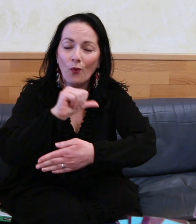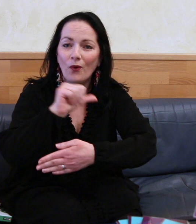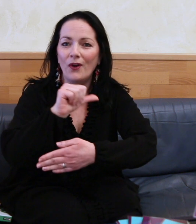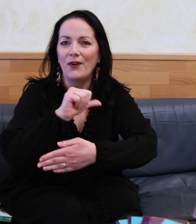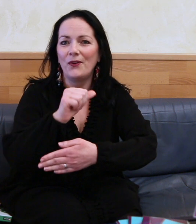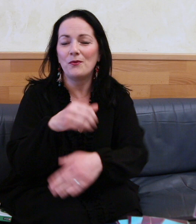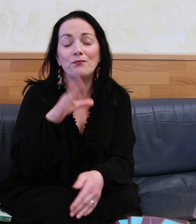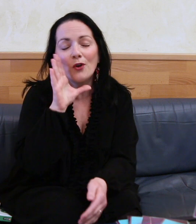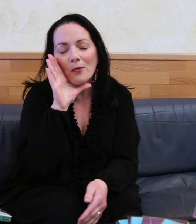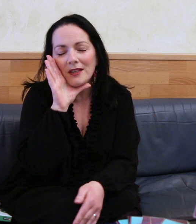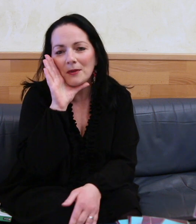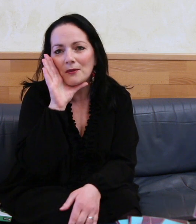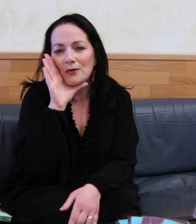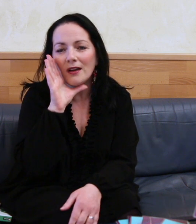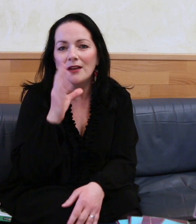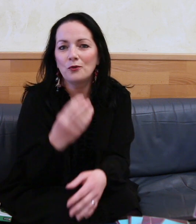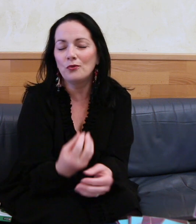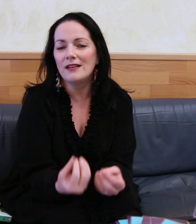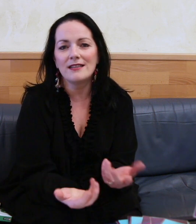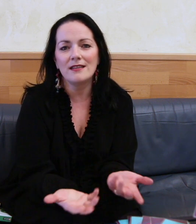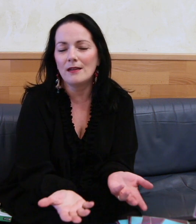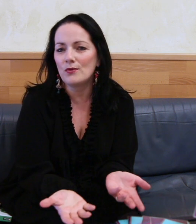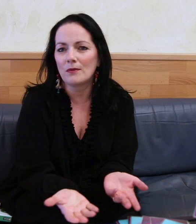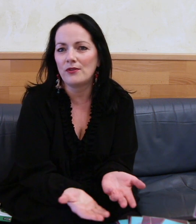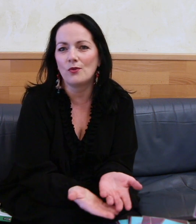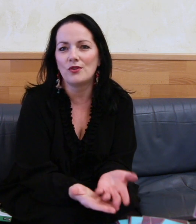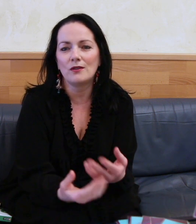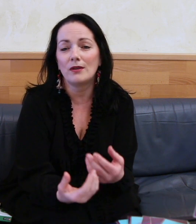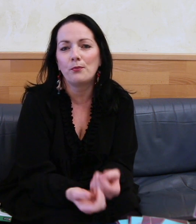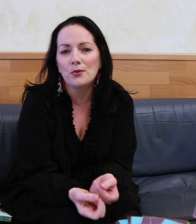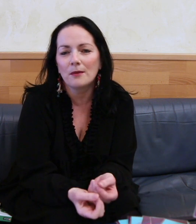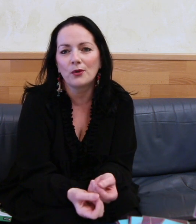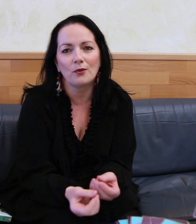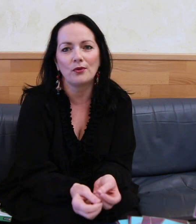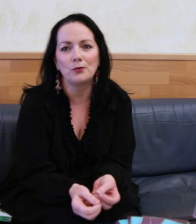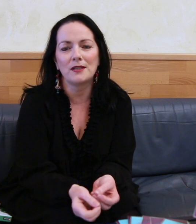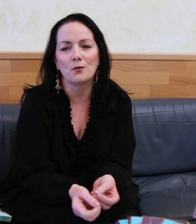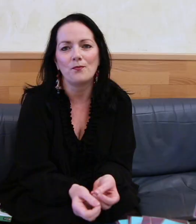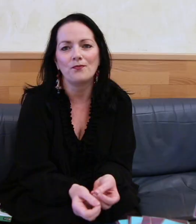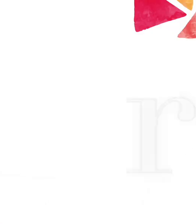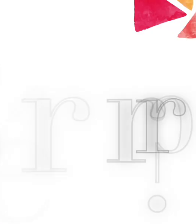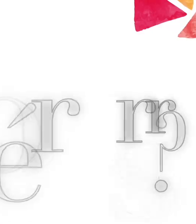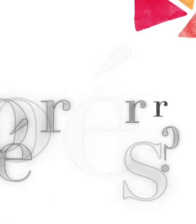biberon, dormir bien sûr. Tous les signes des besoins physiologiques sont les plus importants pour un nourrisson.